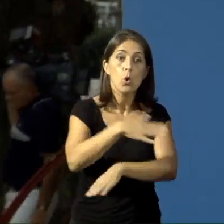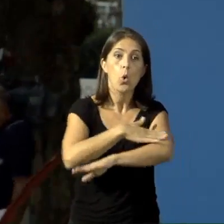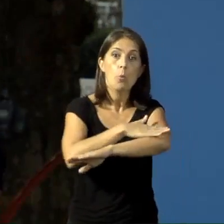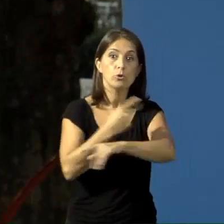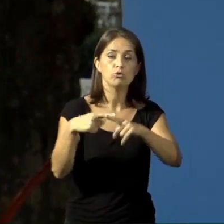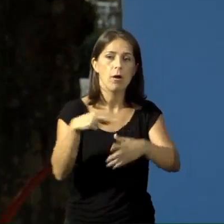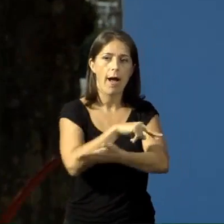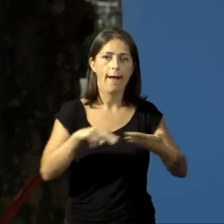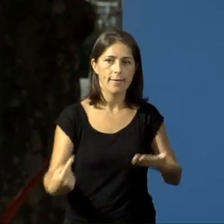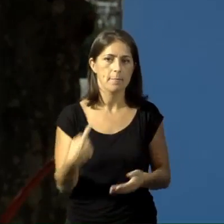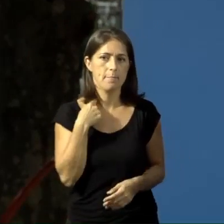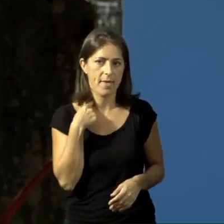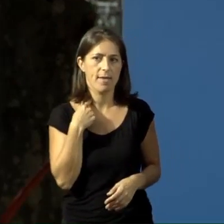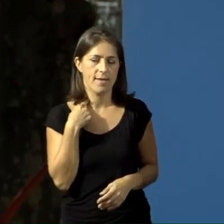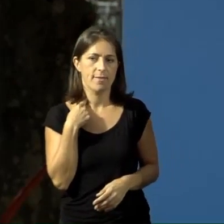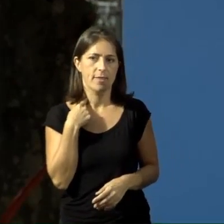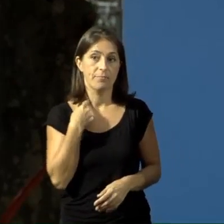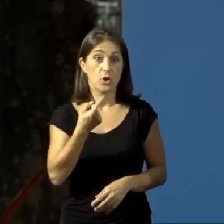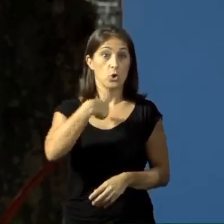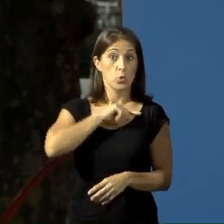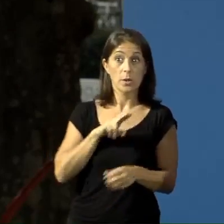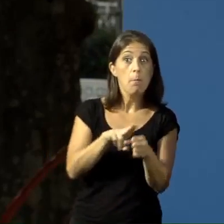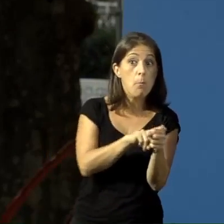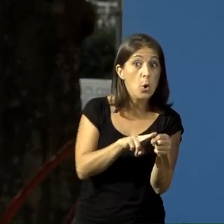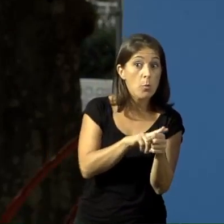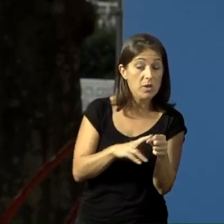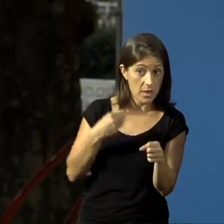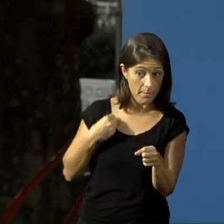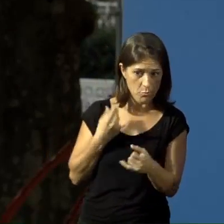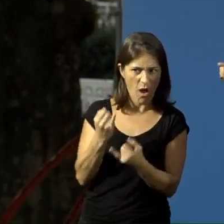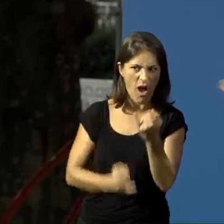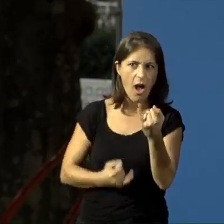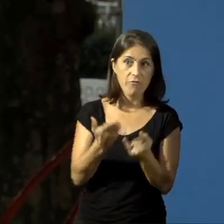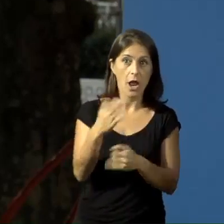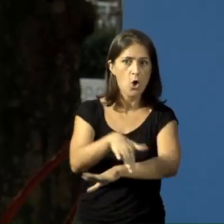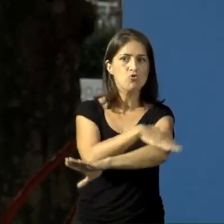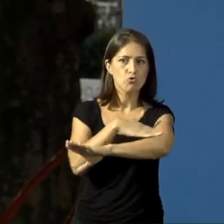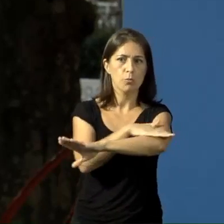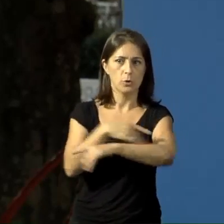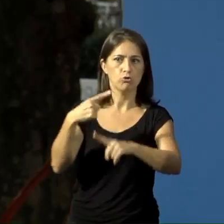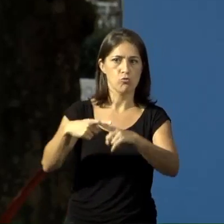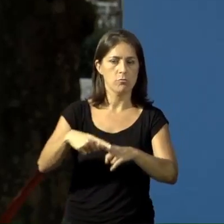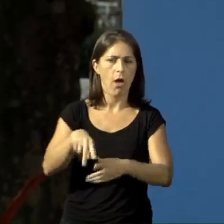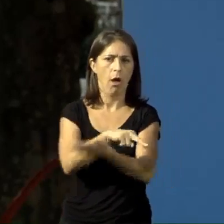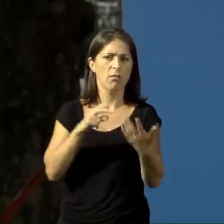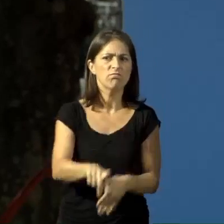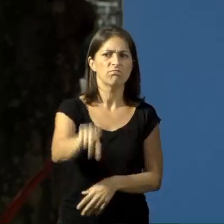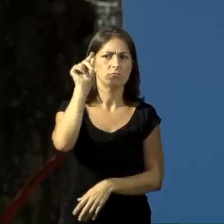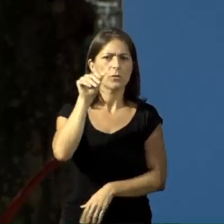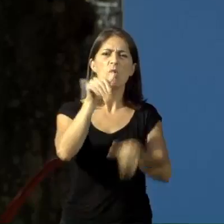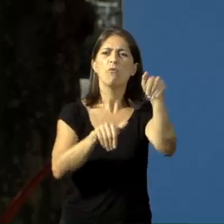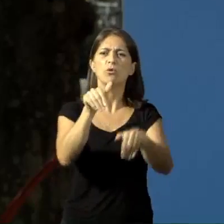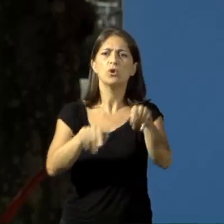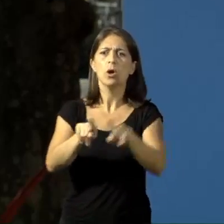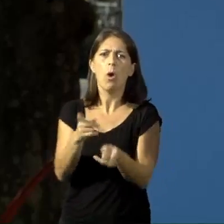goberno da Xunta de Galicia, saben que a nosa provincia vai a decantar o goberno da Xunta. O voto en